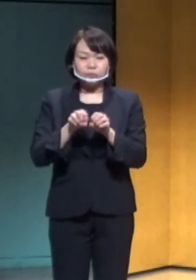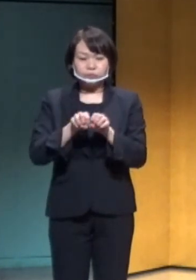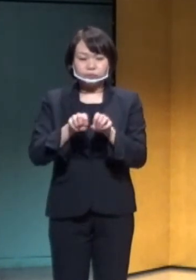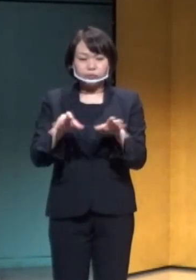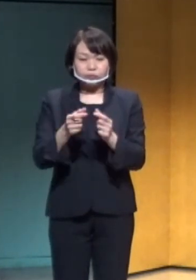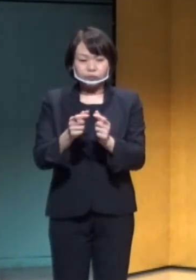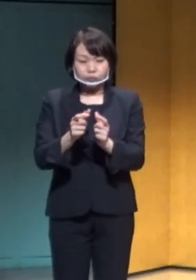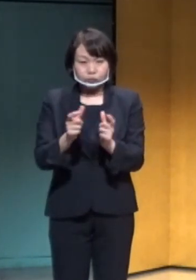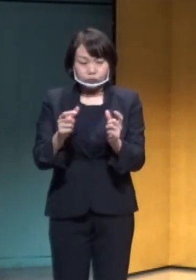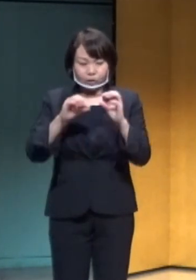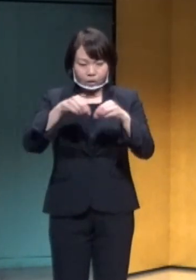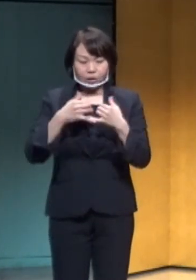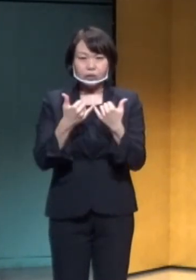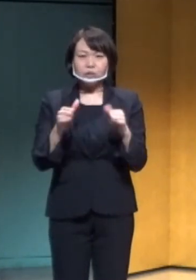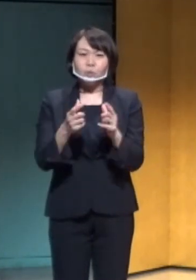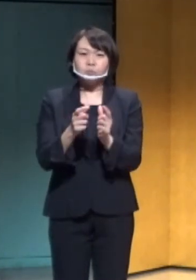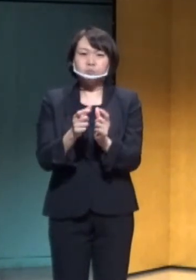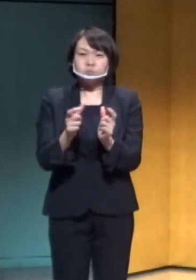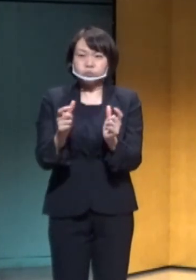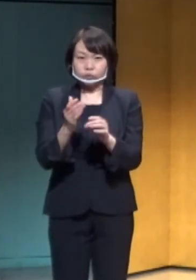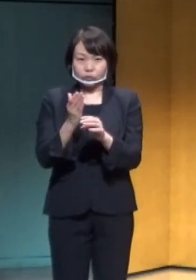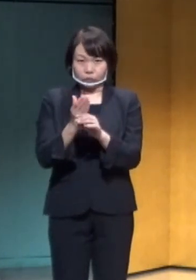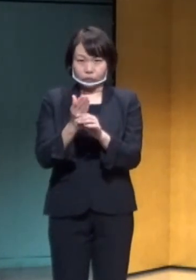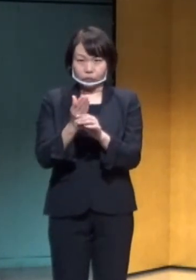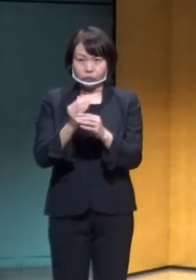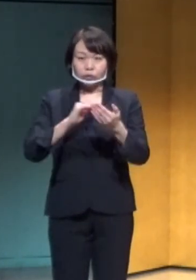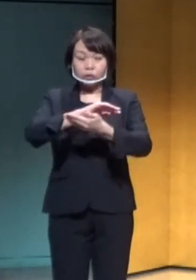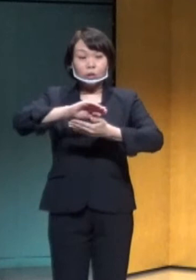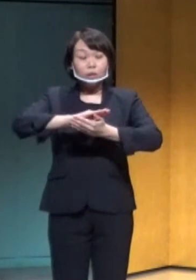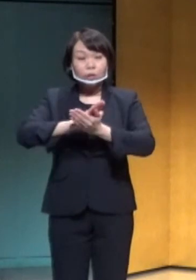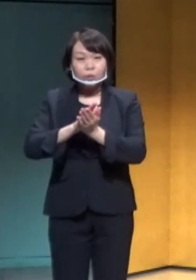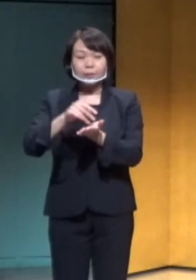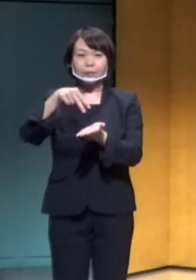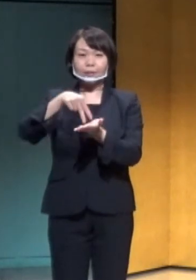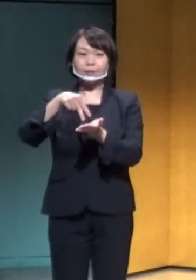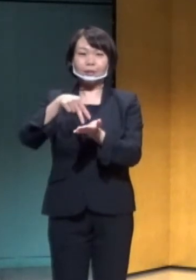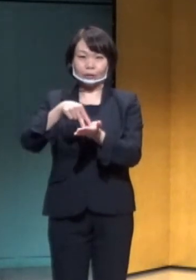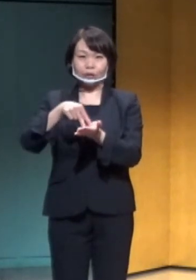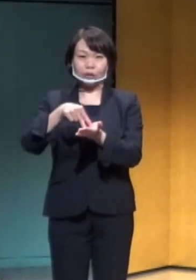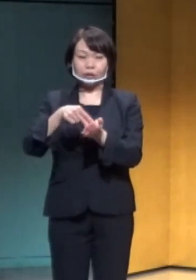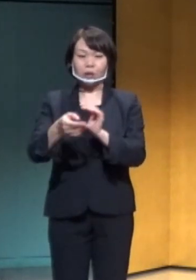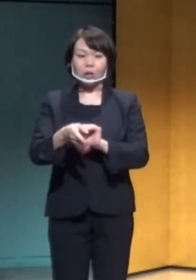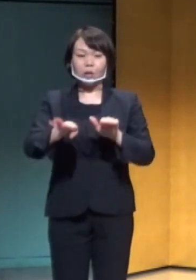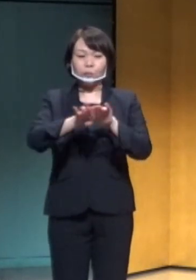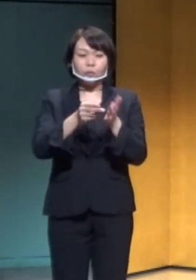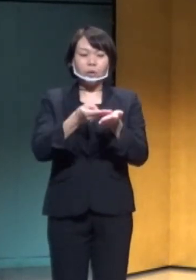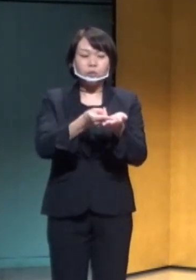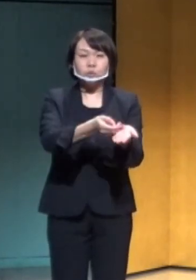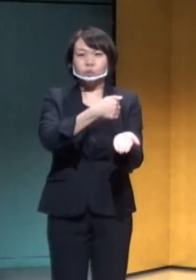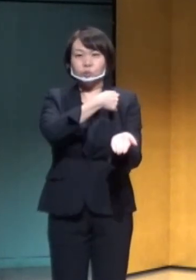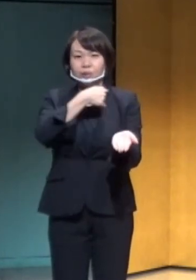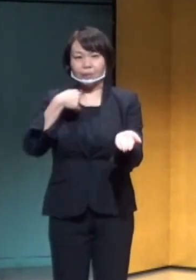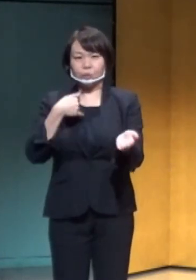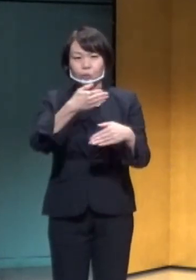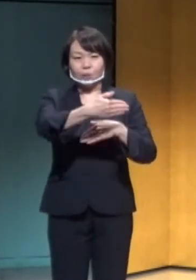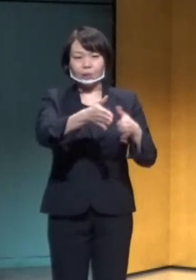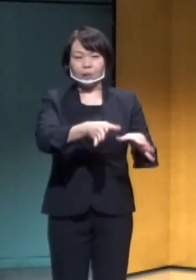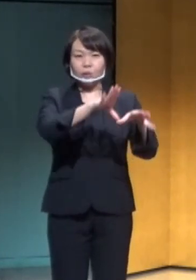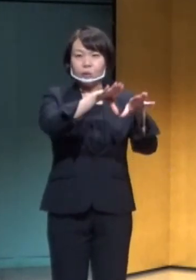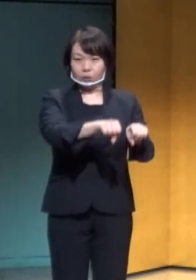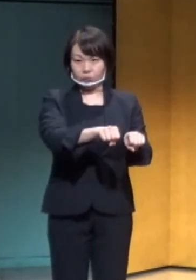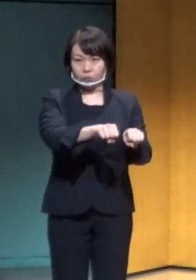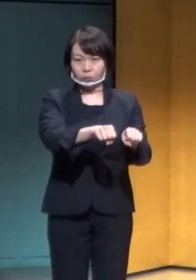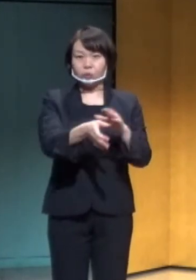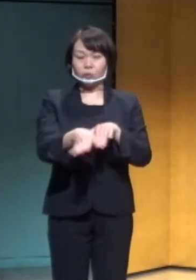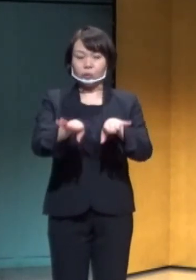が、埼玉県といたしましてもこれまでの経験を踏まえ、病床の確保や宿泊療養施設の確保、また